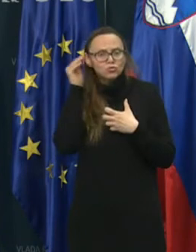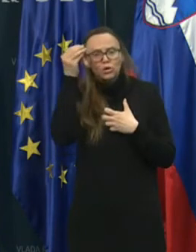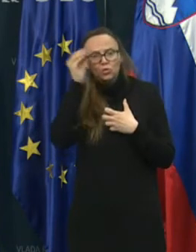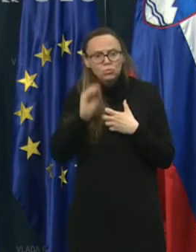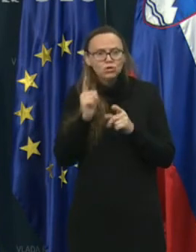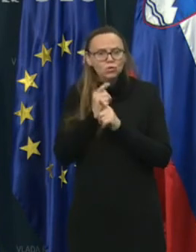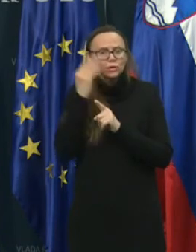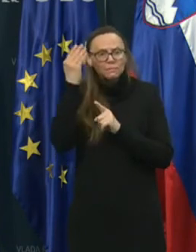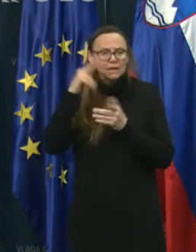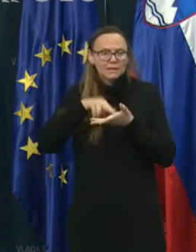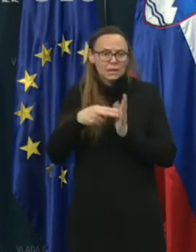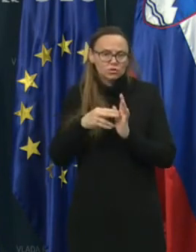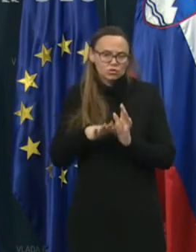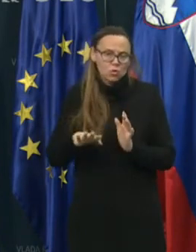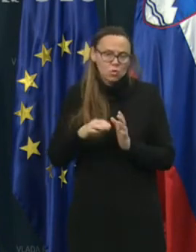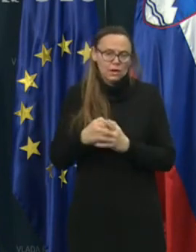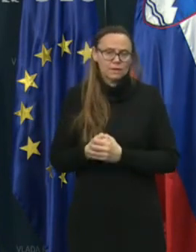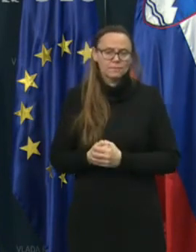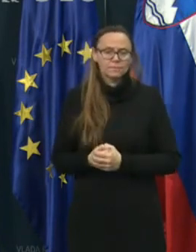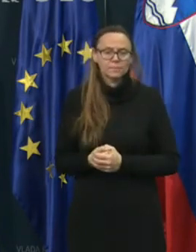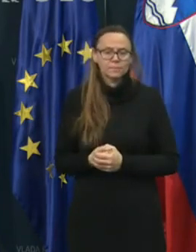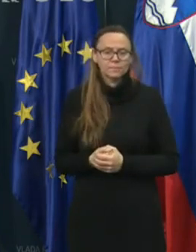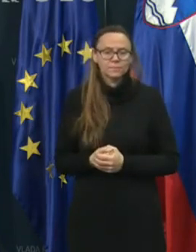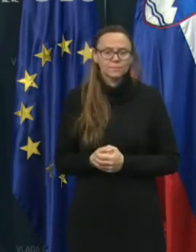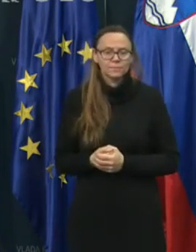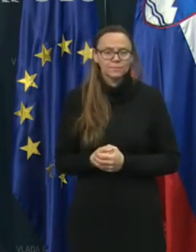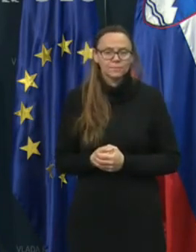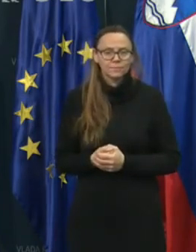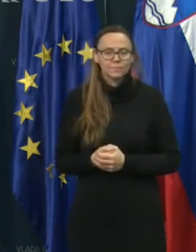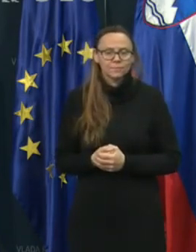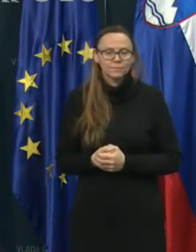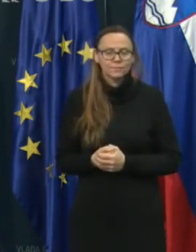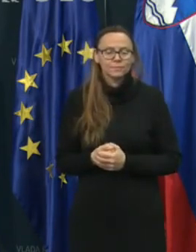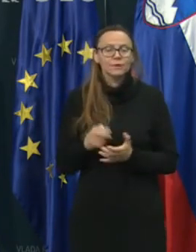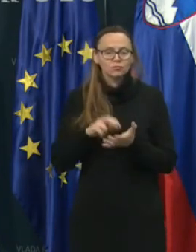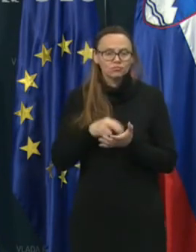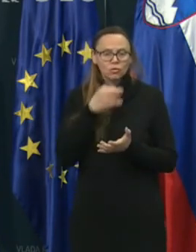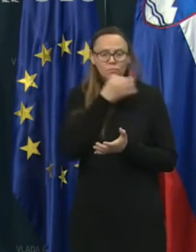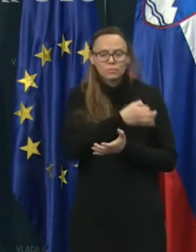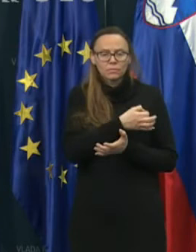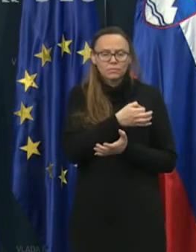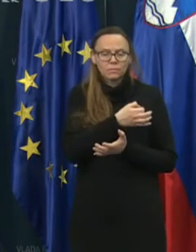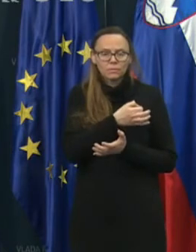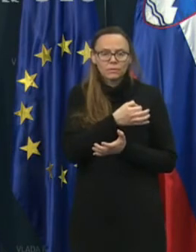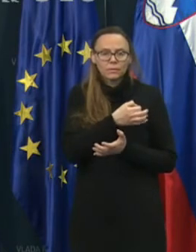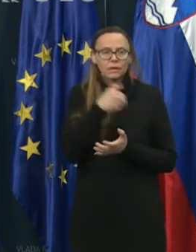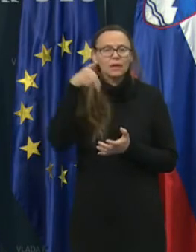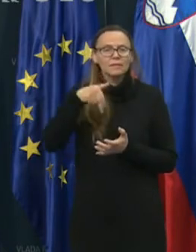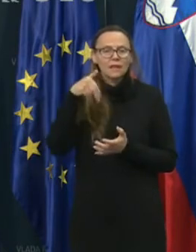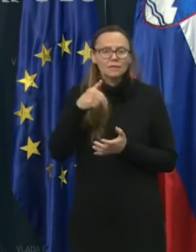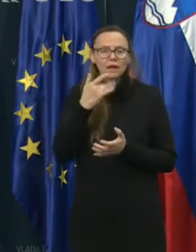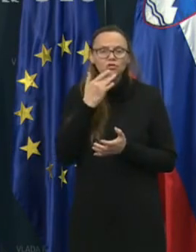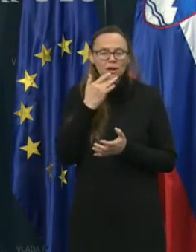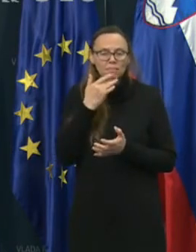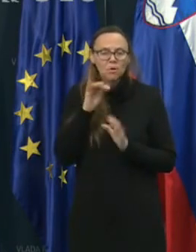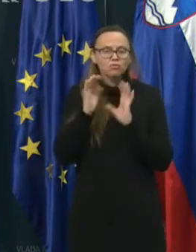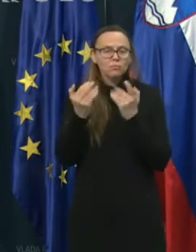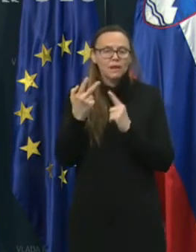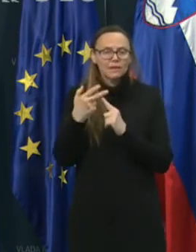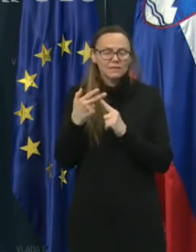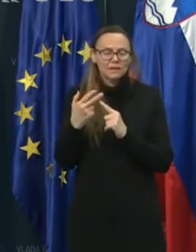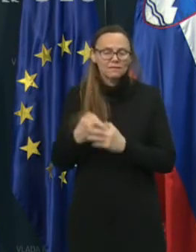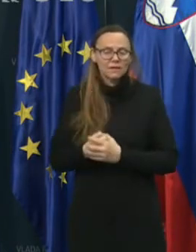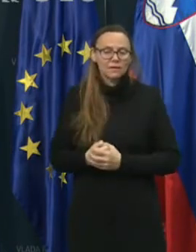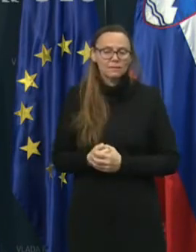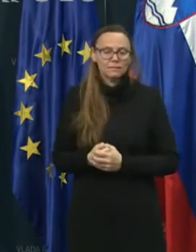tudi mnenje stroke. Naslednje vprašanje zastavlja Nataša Repovž, Planet TV. In sicer ima